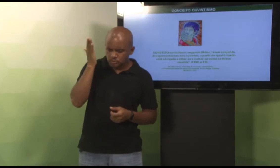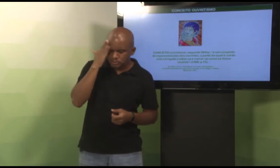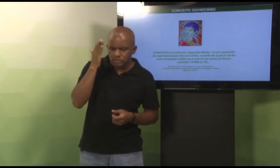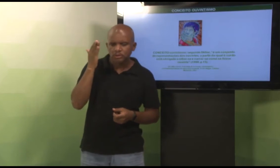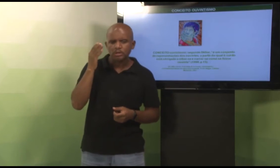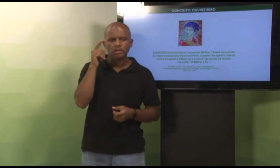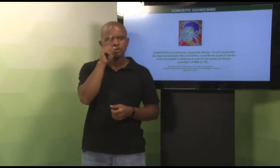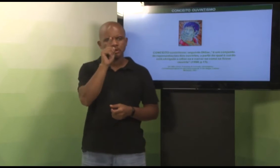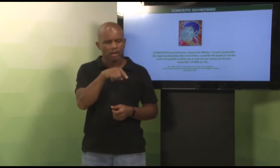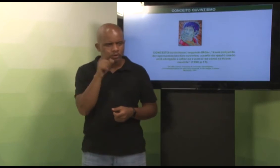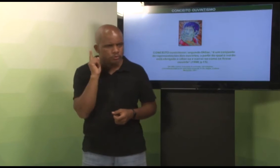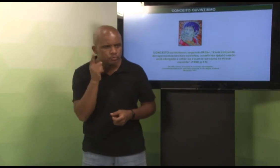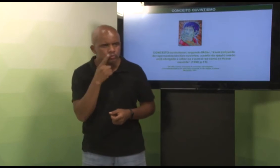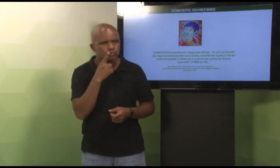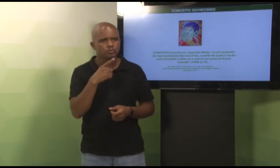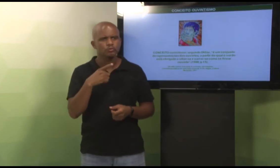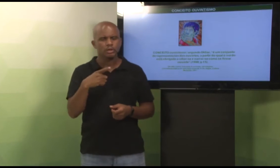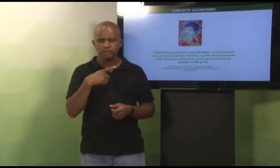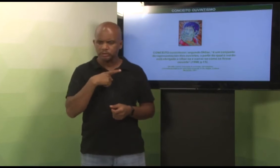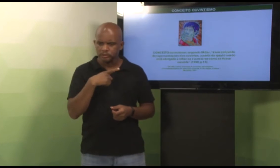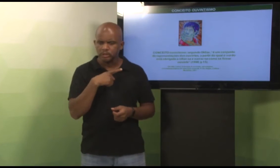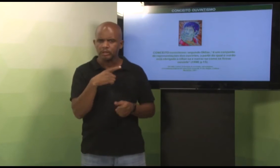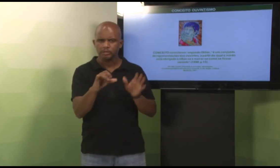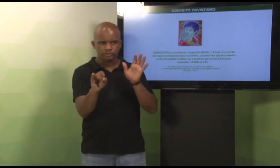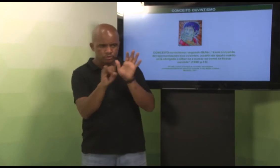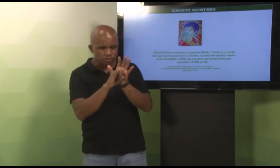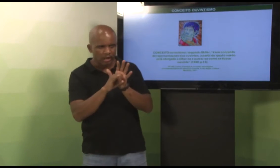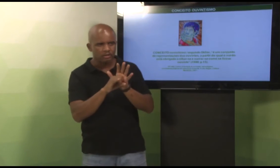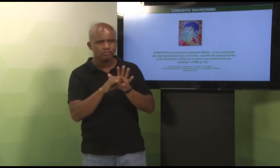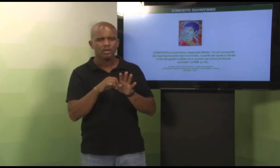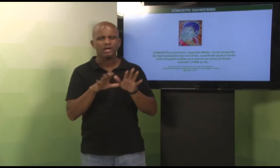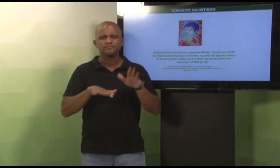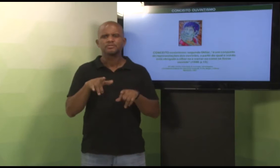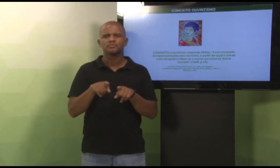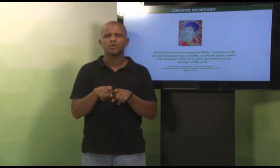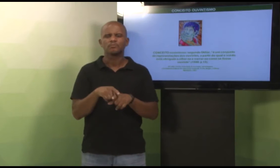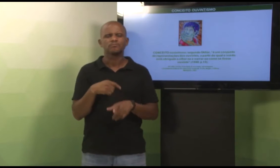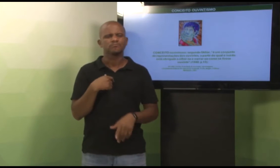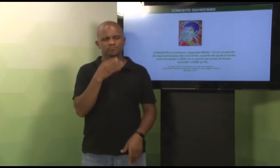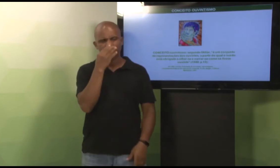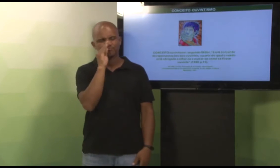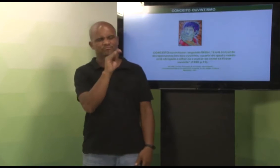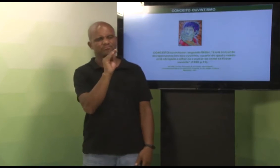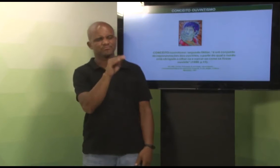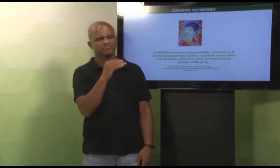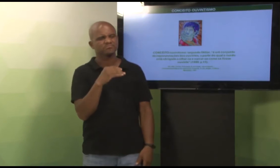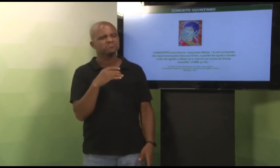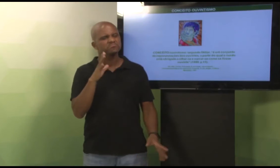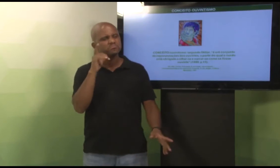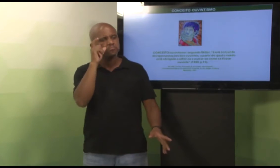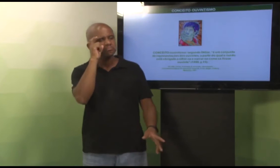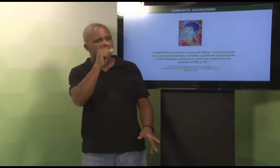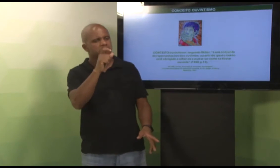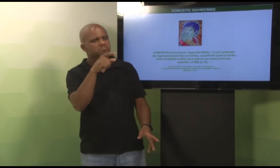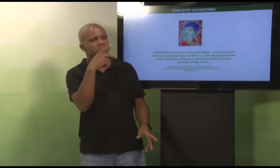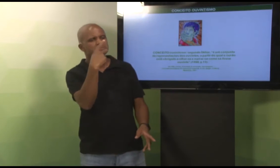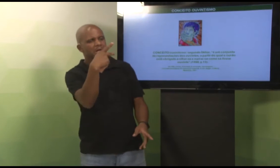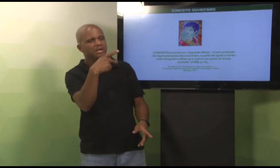As pessoas sabem que o surdo tem uma identidade, mas essa identidade ela é negada, ninguém